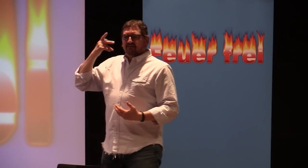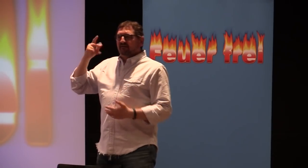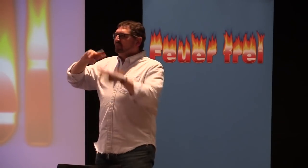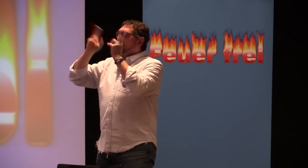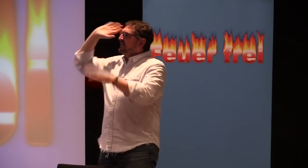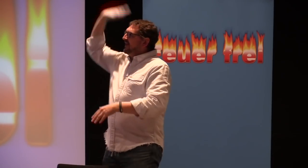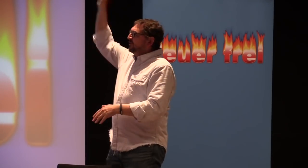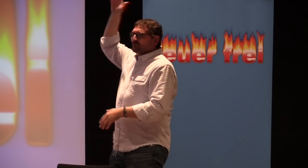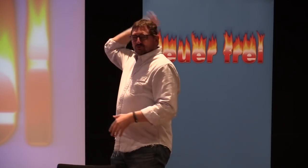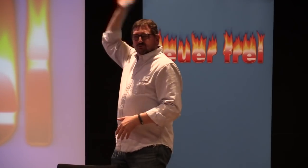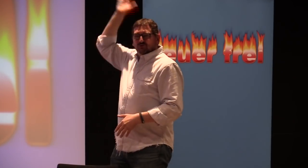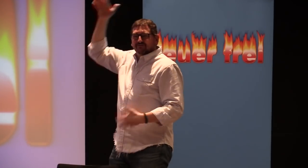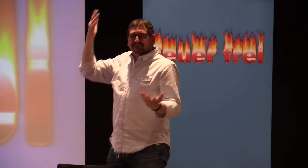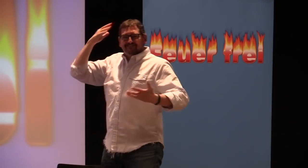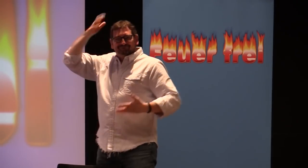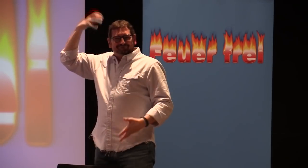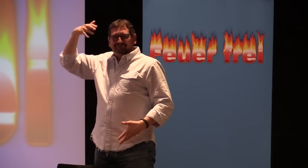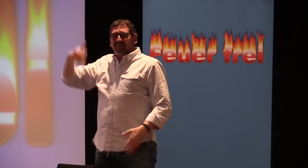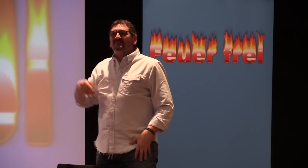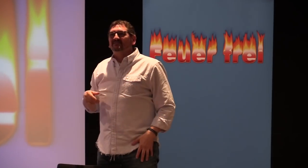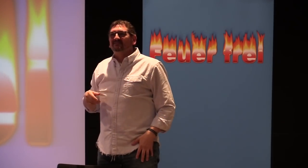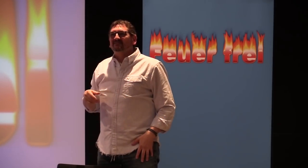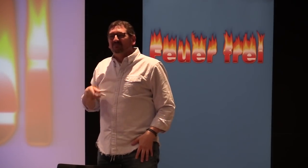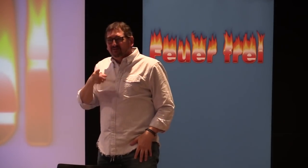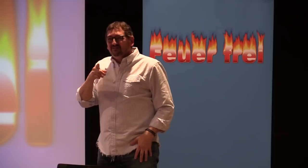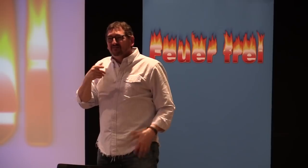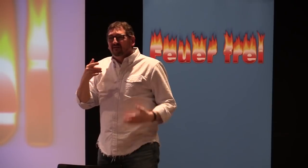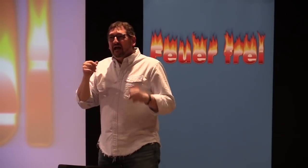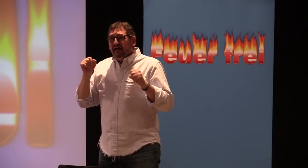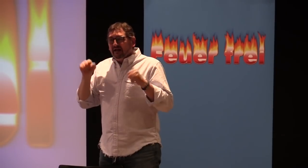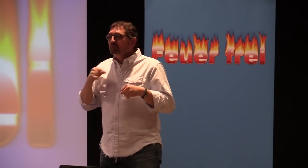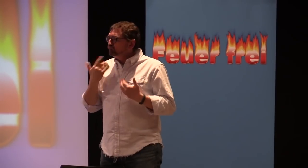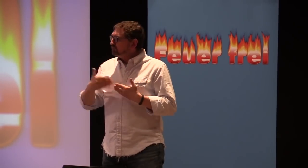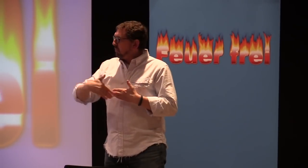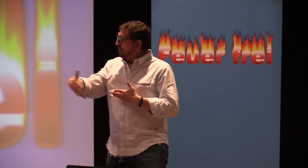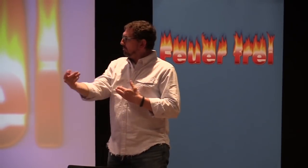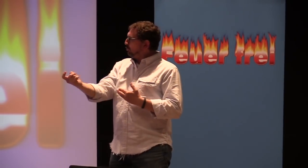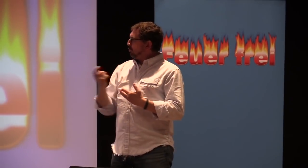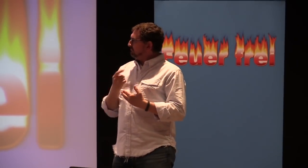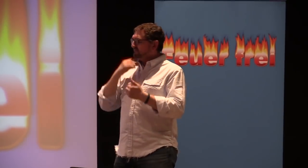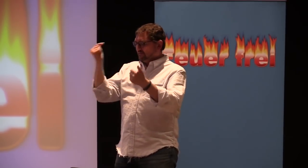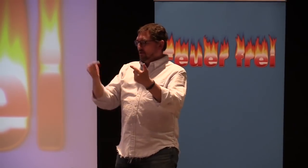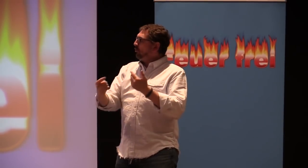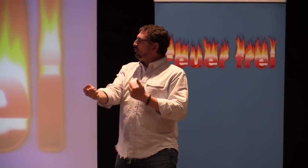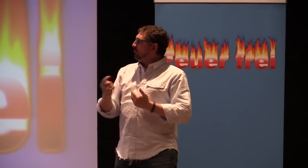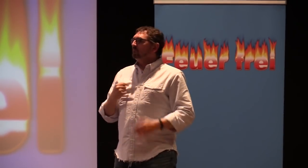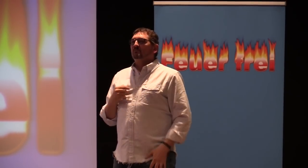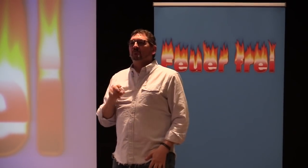absoluter Denkanstoß. Ich habe gedacht, diese digitale Welt, die ist noch so weit weg. Ich meine, es